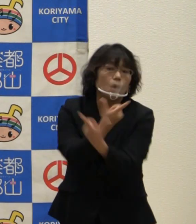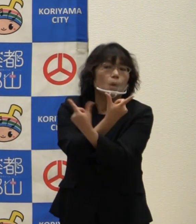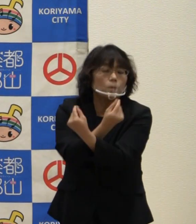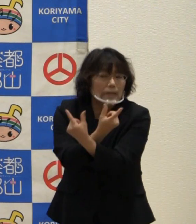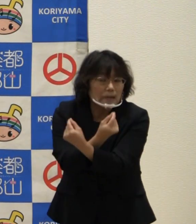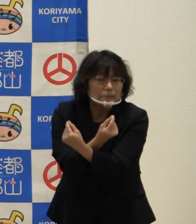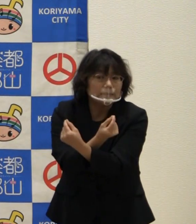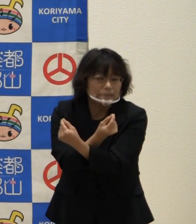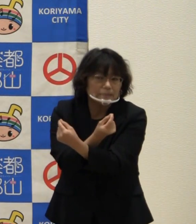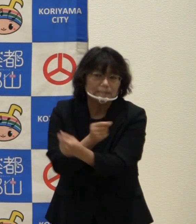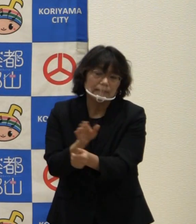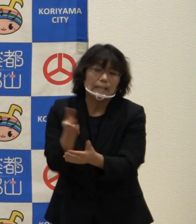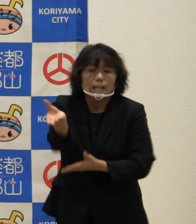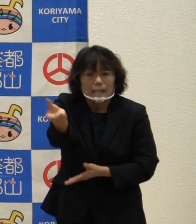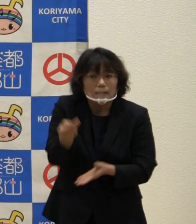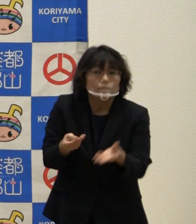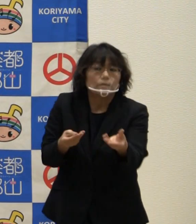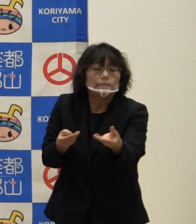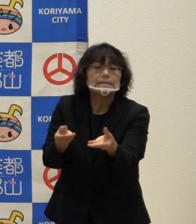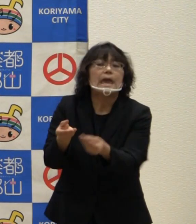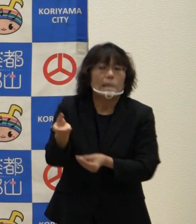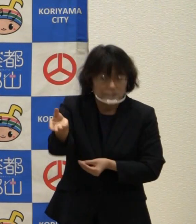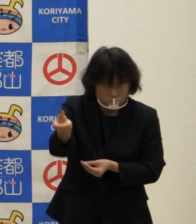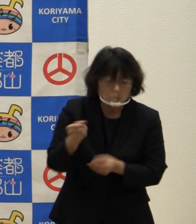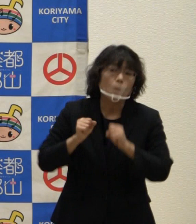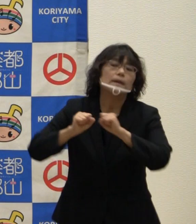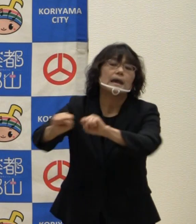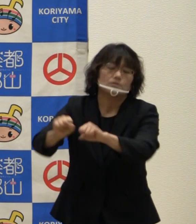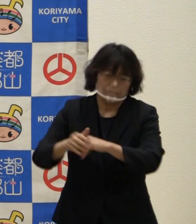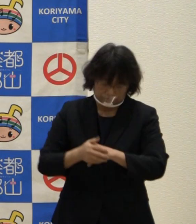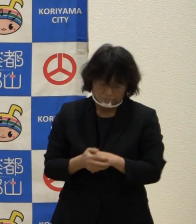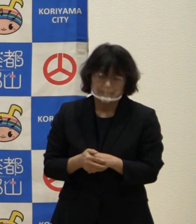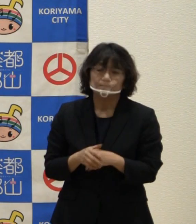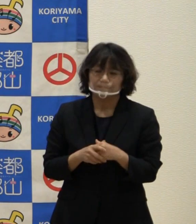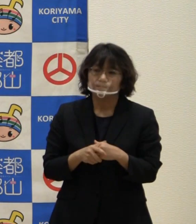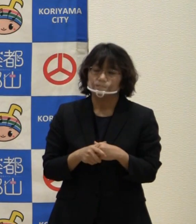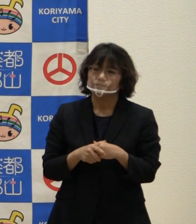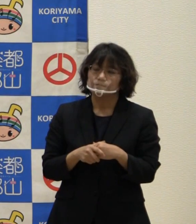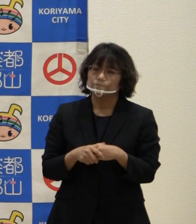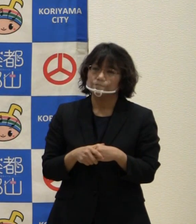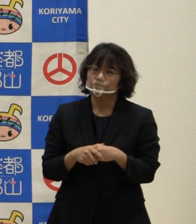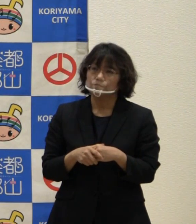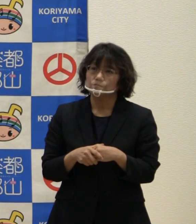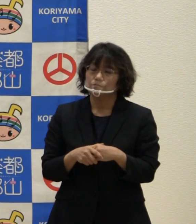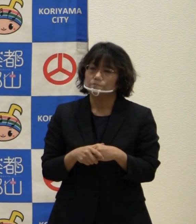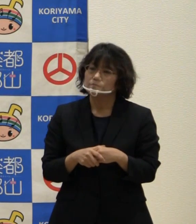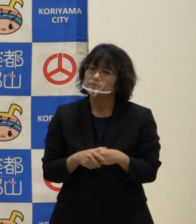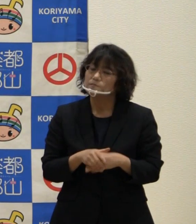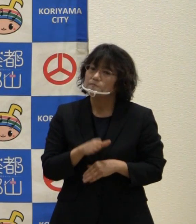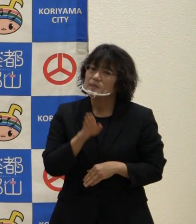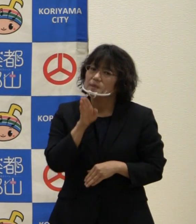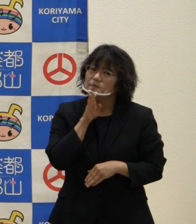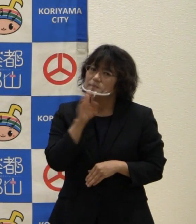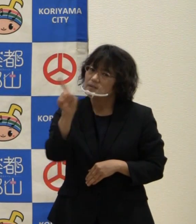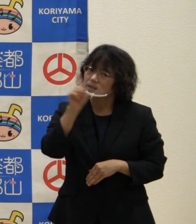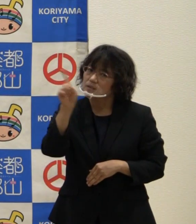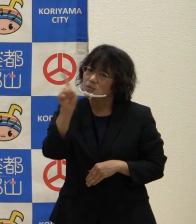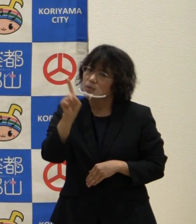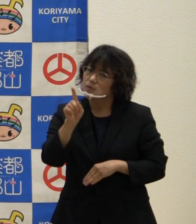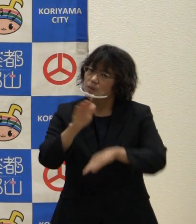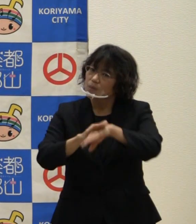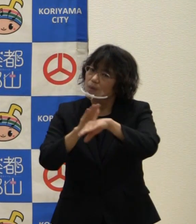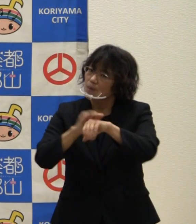の効率的運用という部分も含めましてデータ検証も合わせて行いたいと思っていますが、実際にじゃあ導入となります